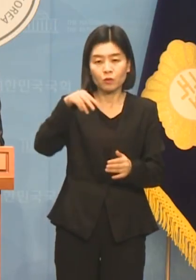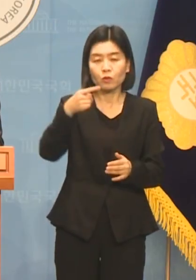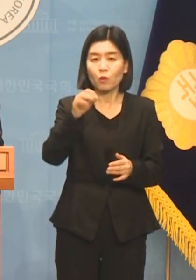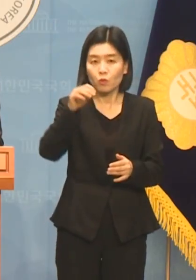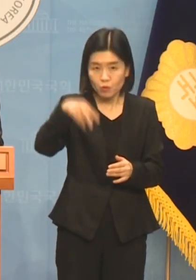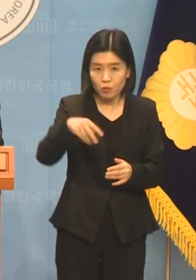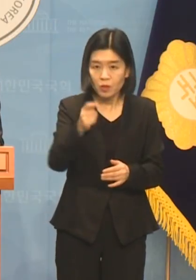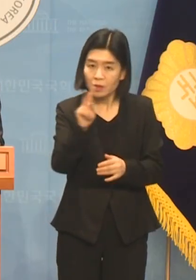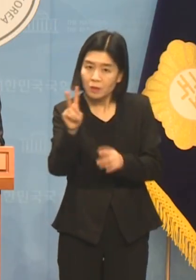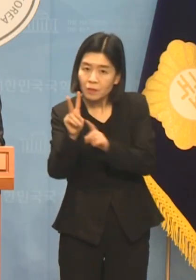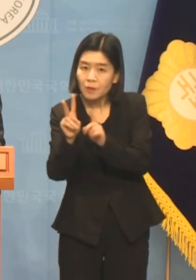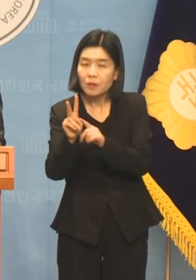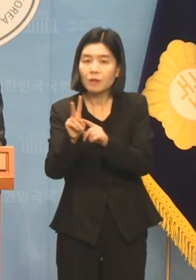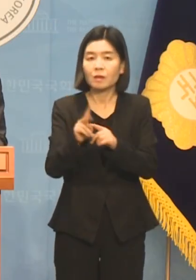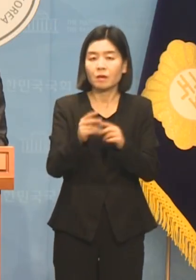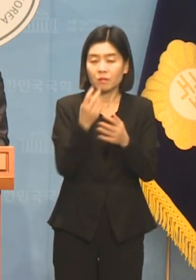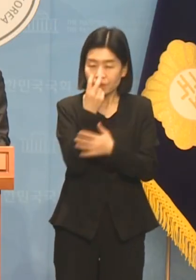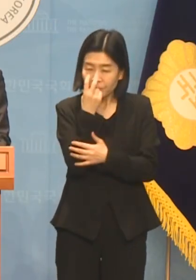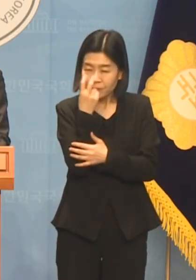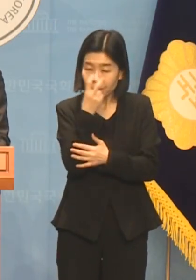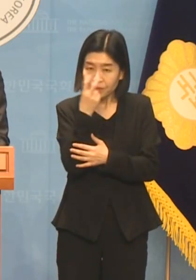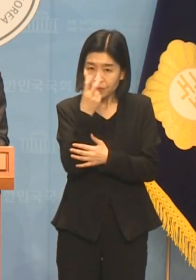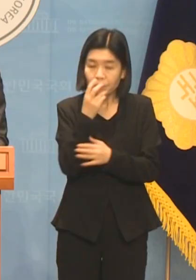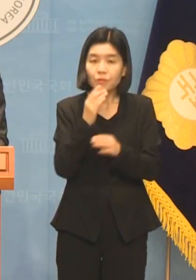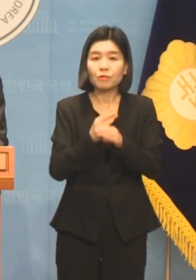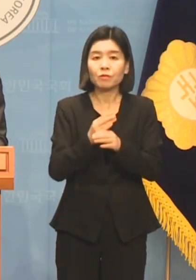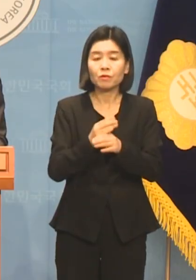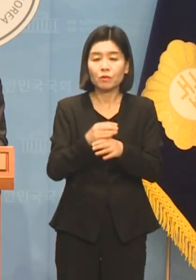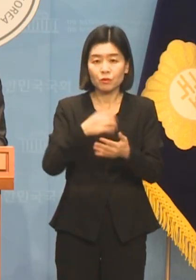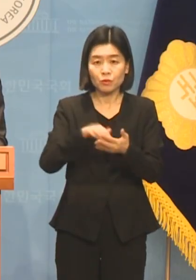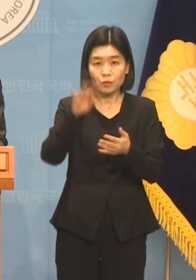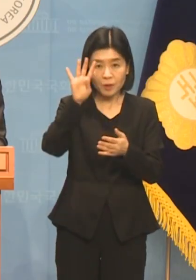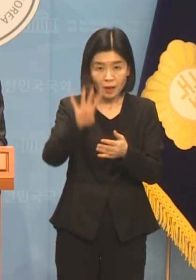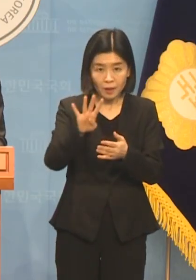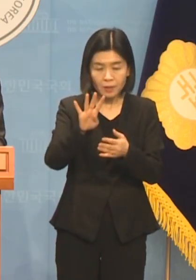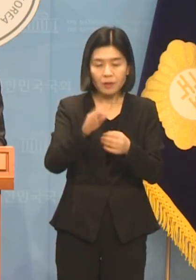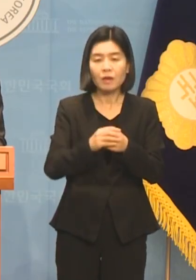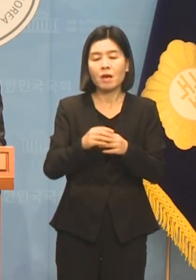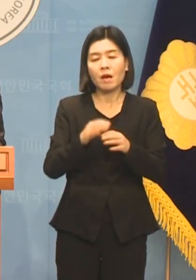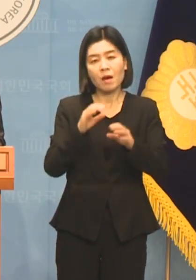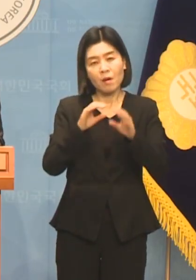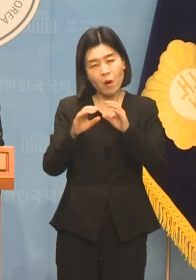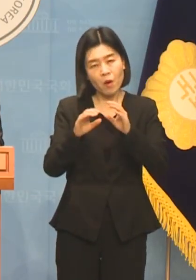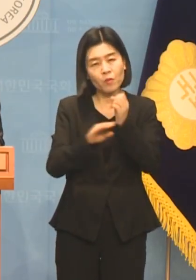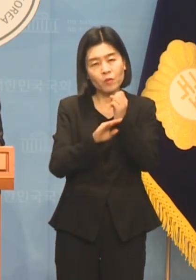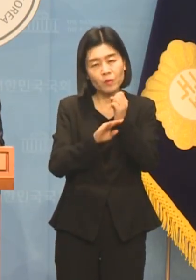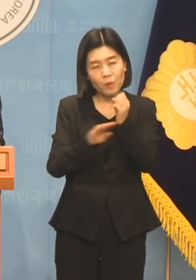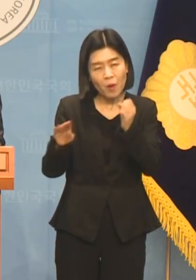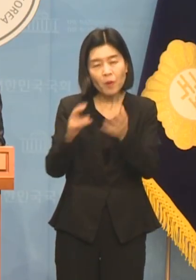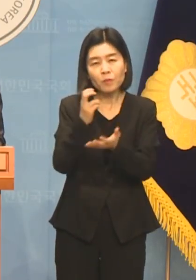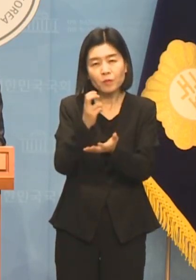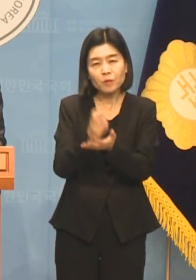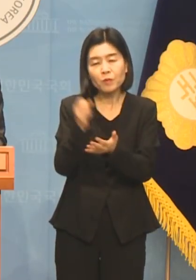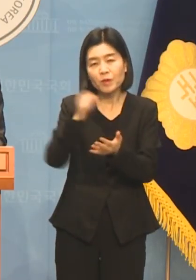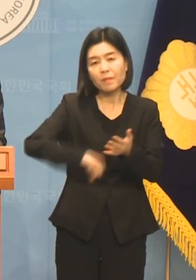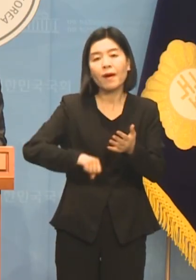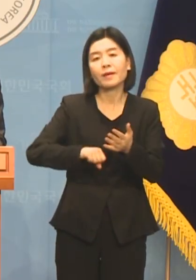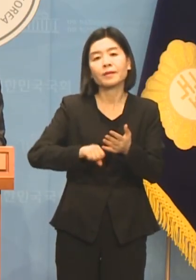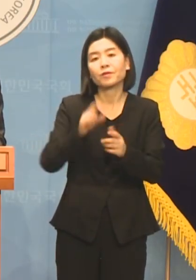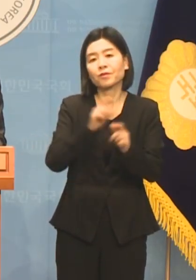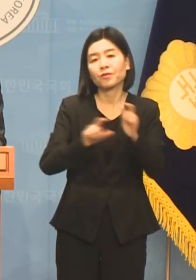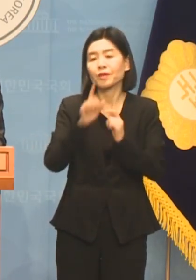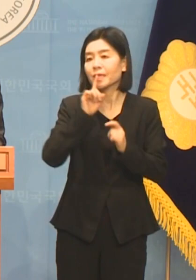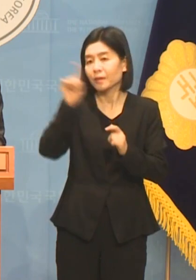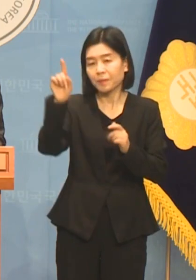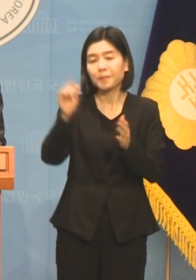이어 지속적으로 모니터링을 실시하였으며 총 4건의 커뮤니티 가이드라인 위반 영상을 추가로 신고하였습니다. 이 중